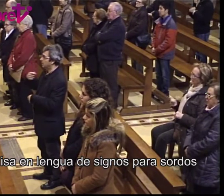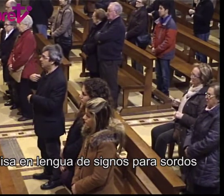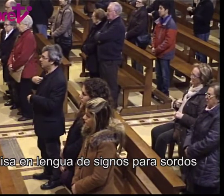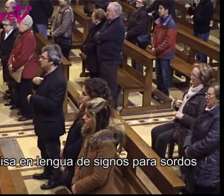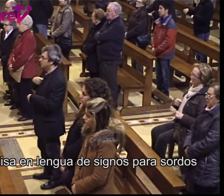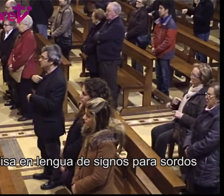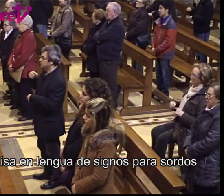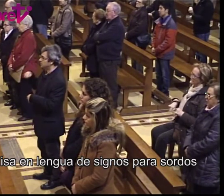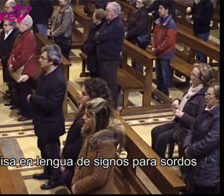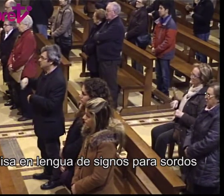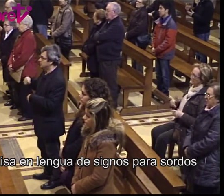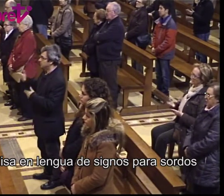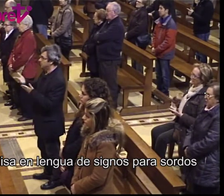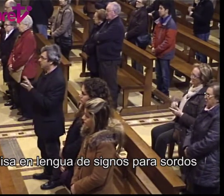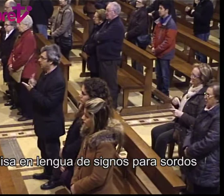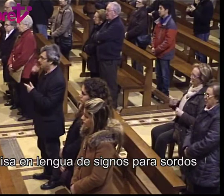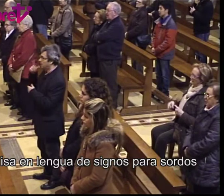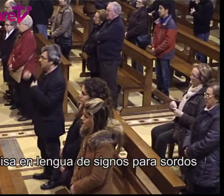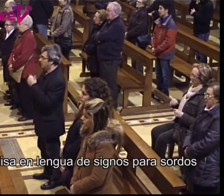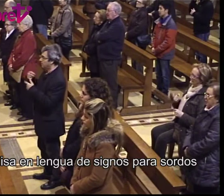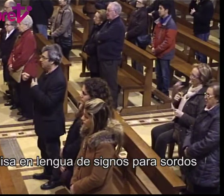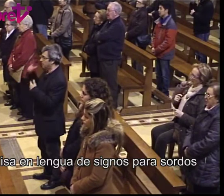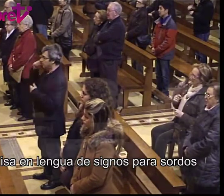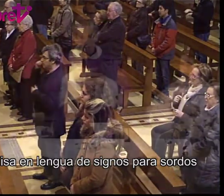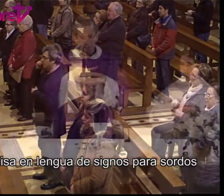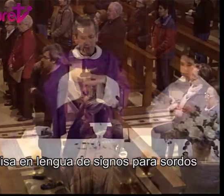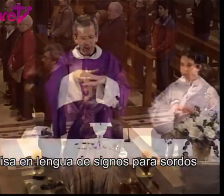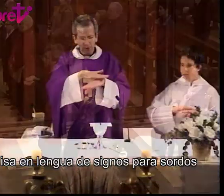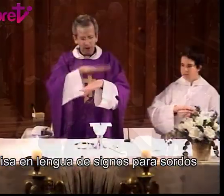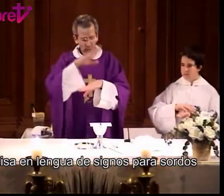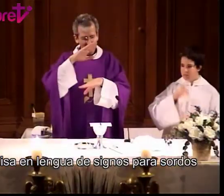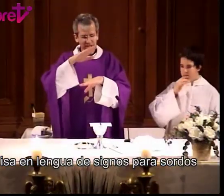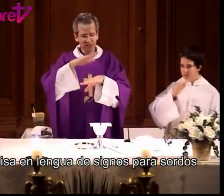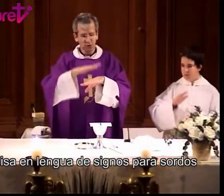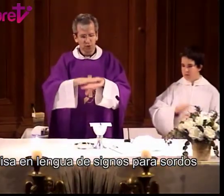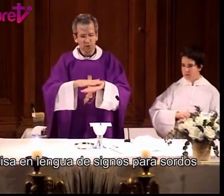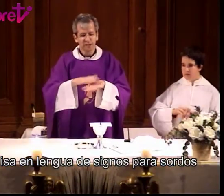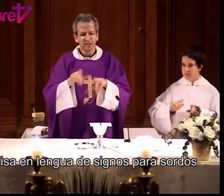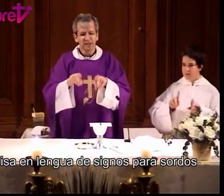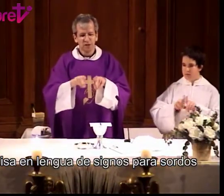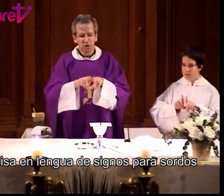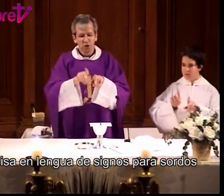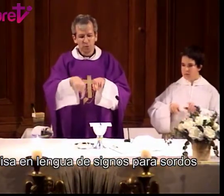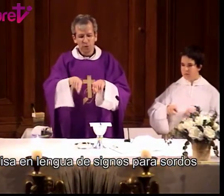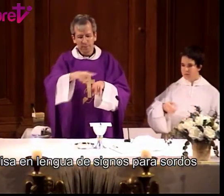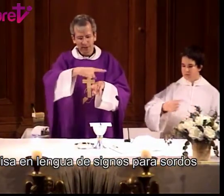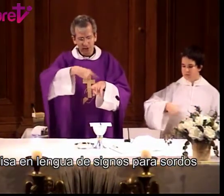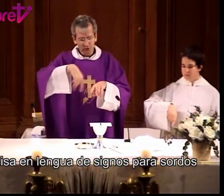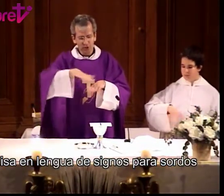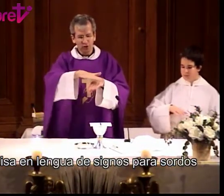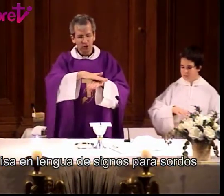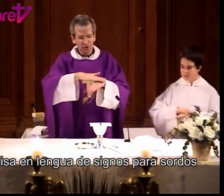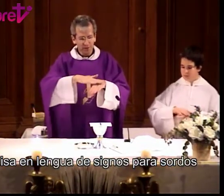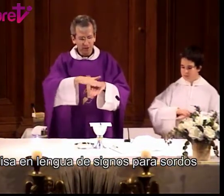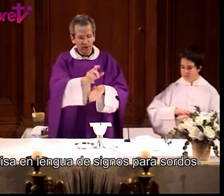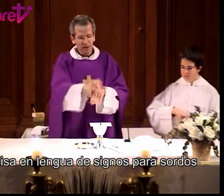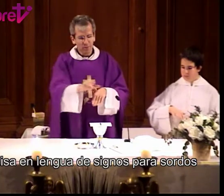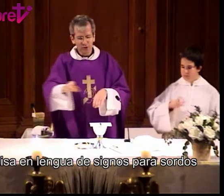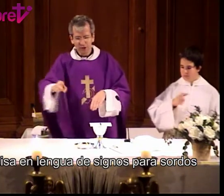Danos hoy nuestro pan de cada día. Perdona nuestras ofensas, como también nosotros perdonamos a